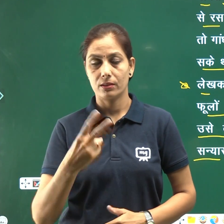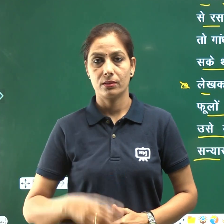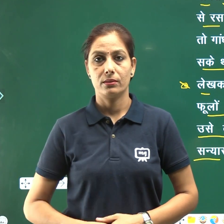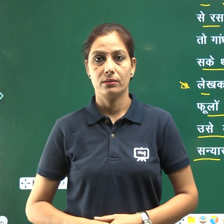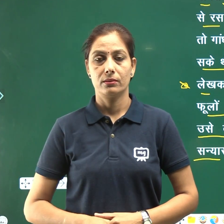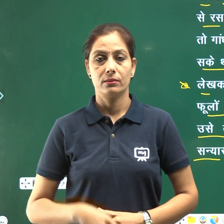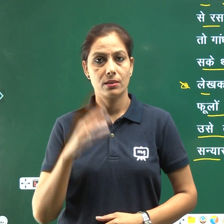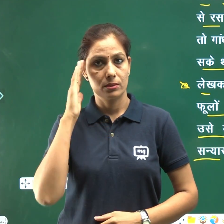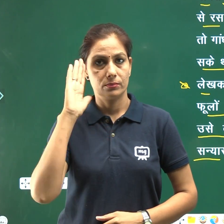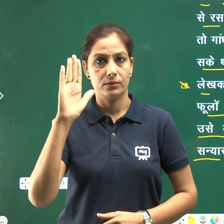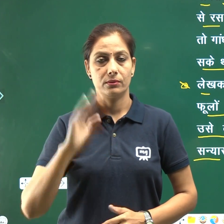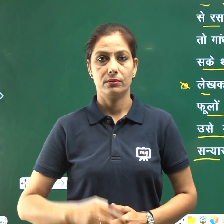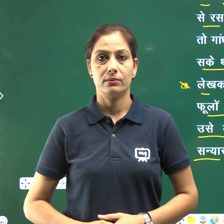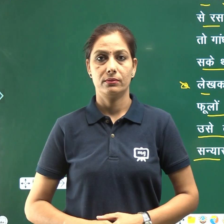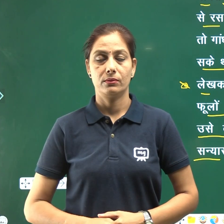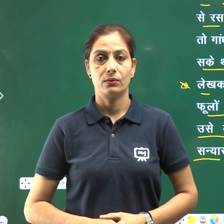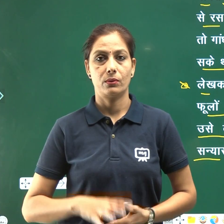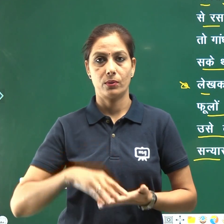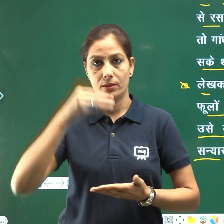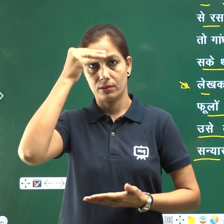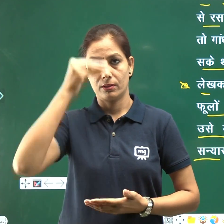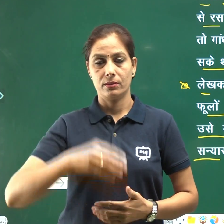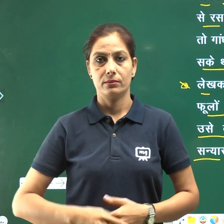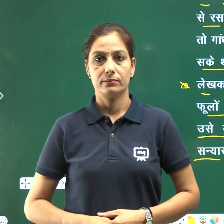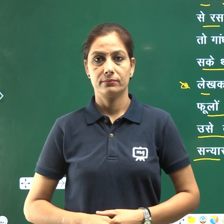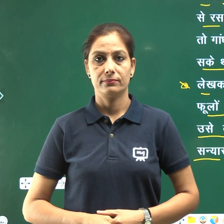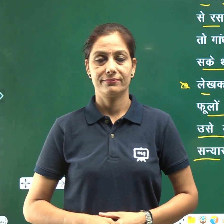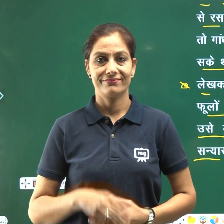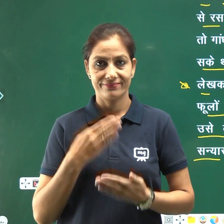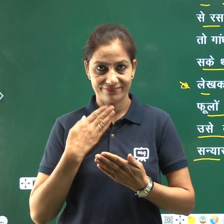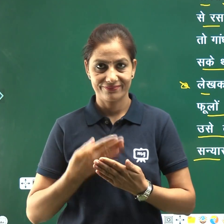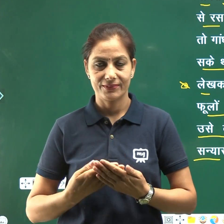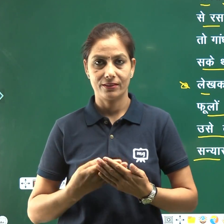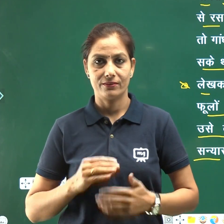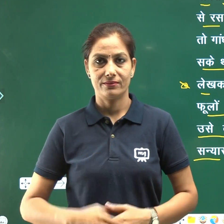समझें और याद करें। धन्यवाद।